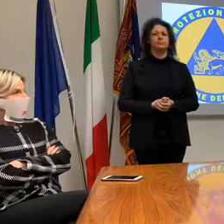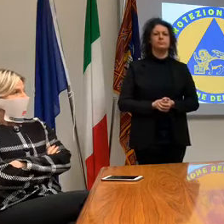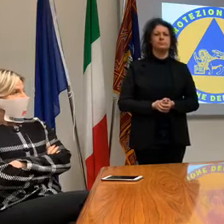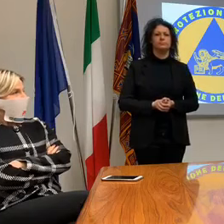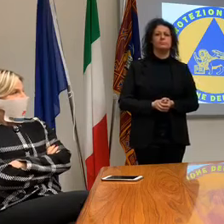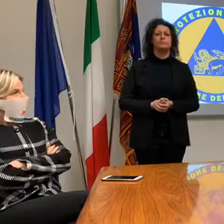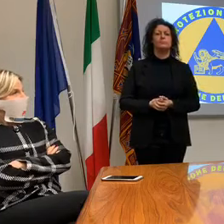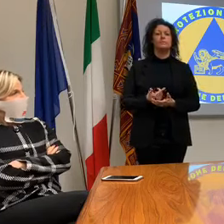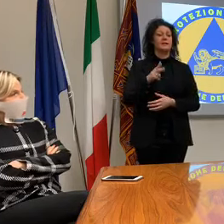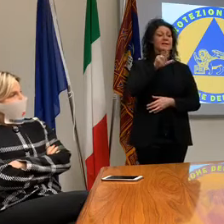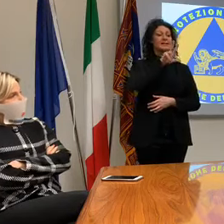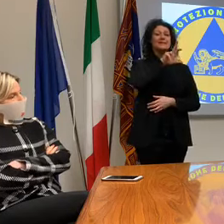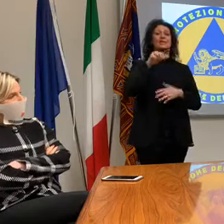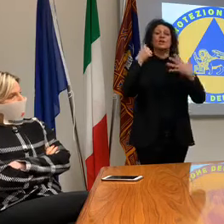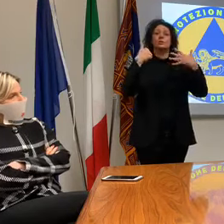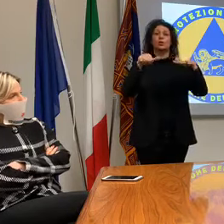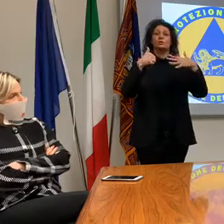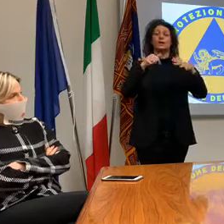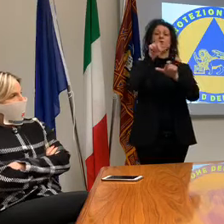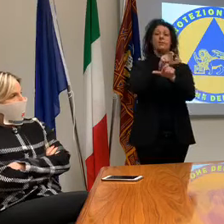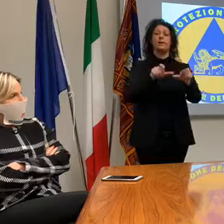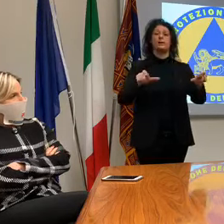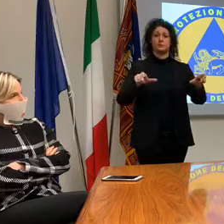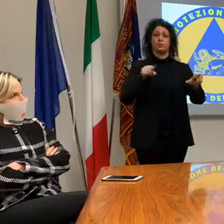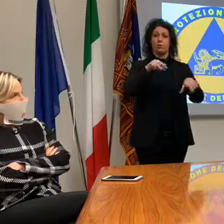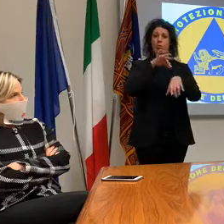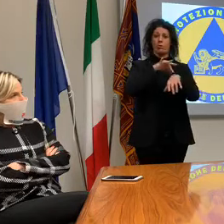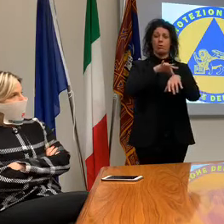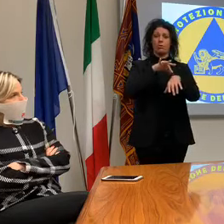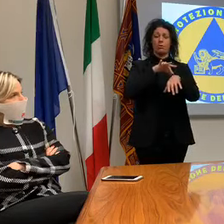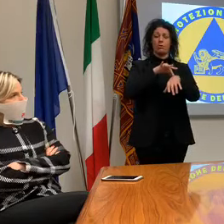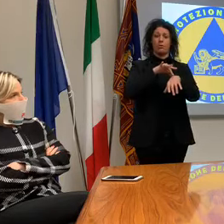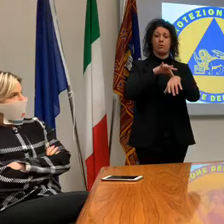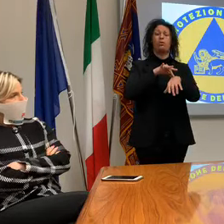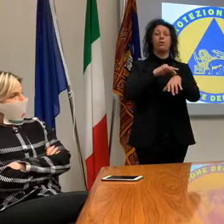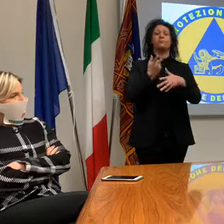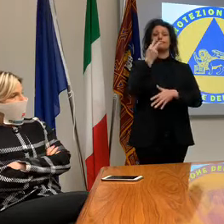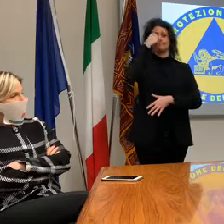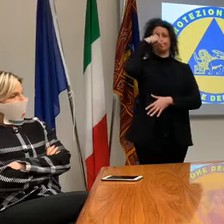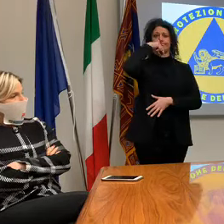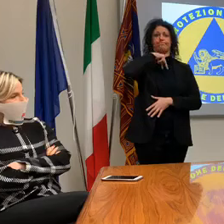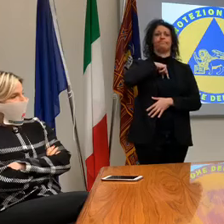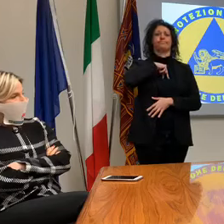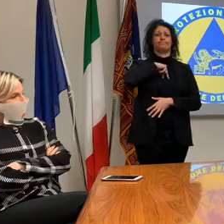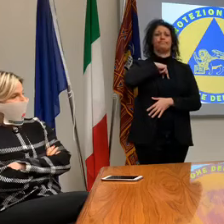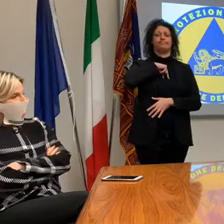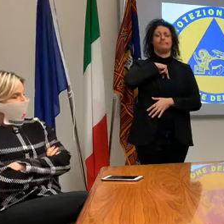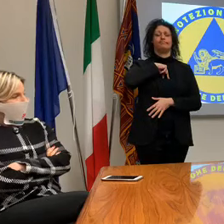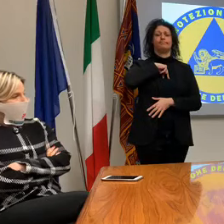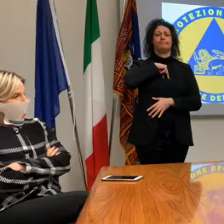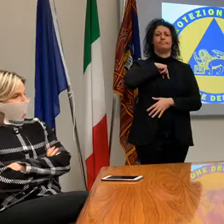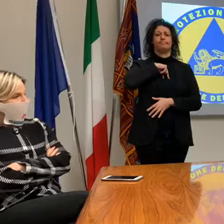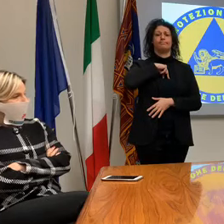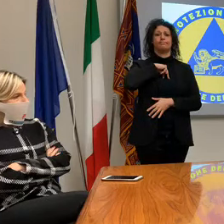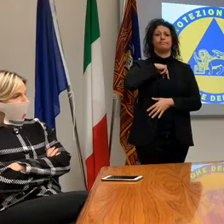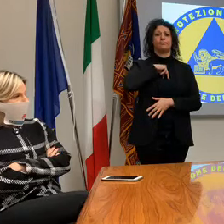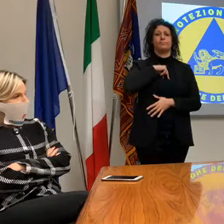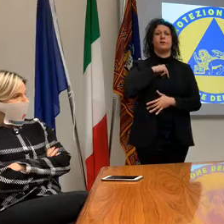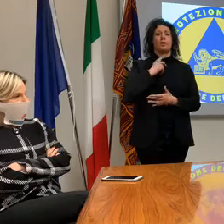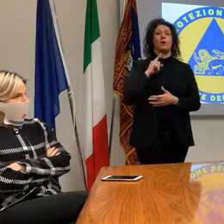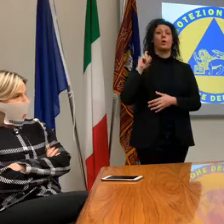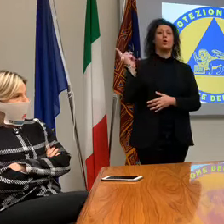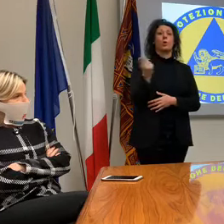ovviamente 316 pazienti che si trovano ovviamente ad essere intubati e per i quali ovviamente i nostri sanitari